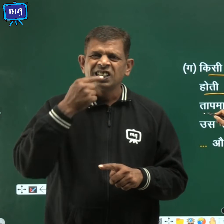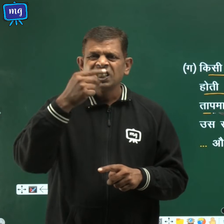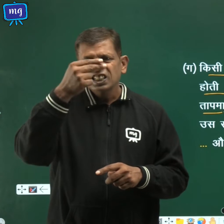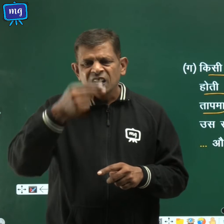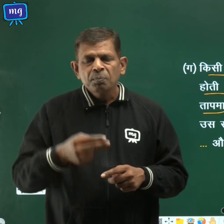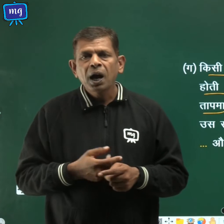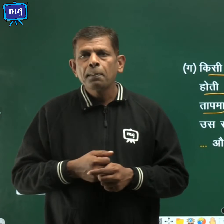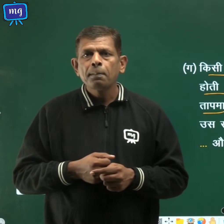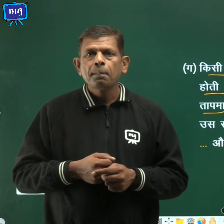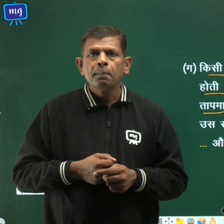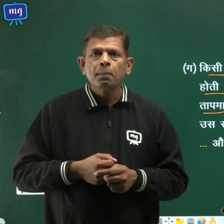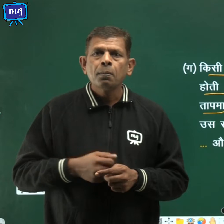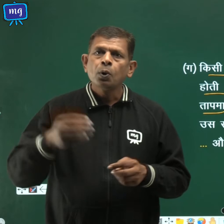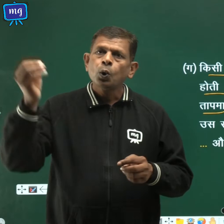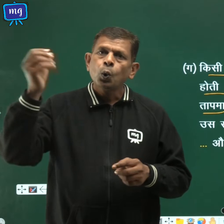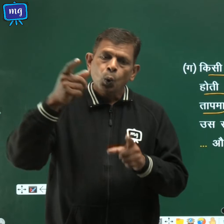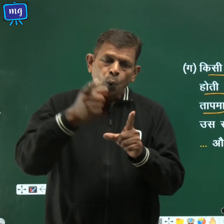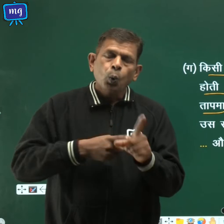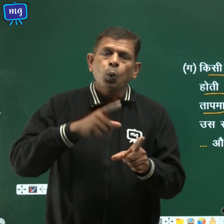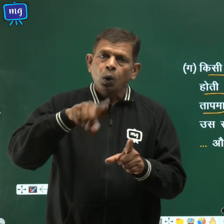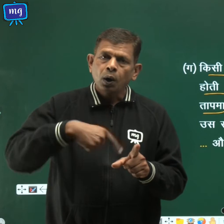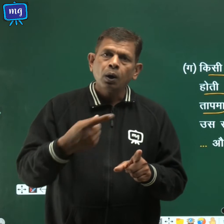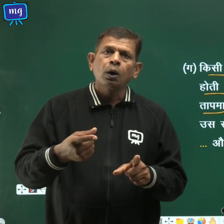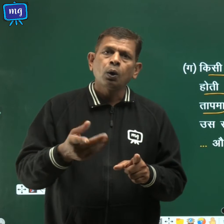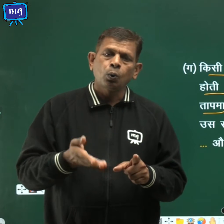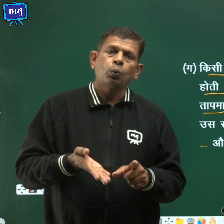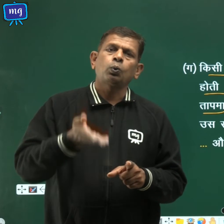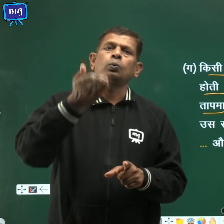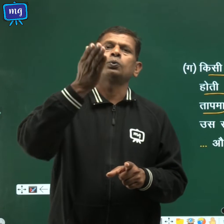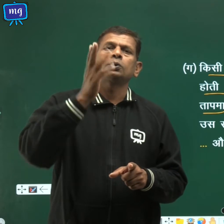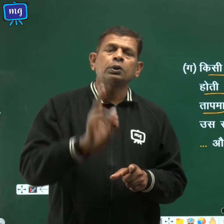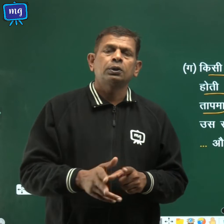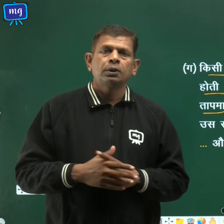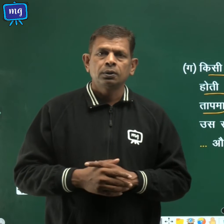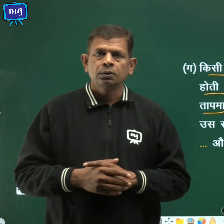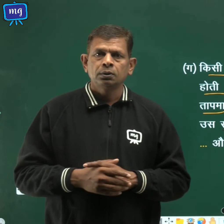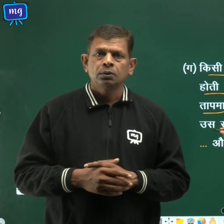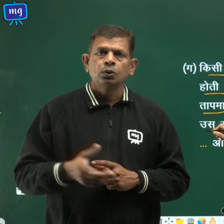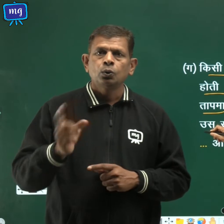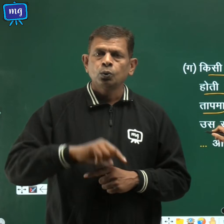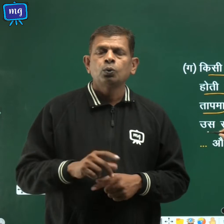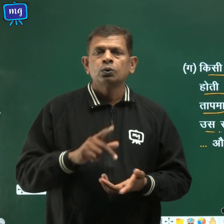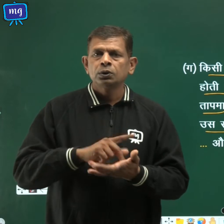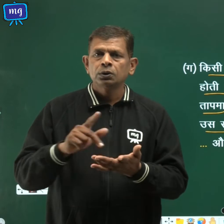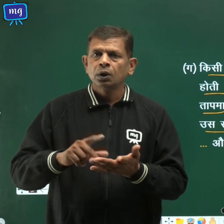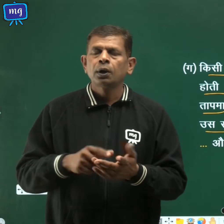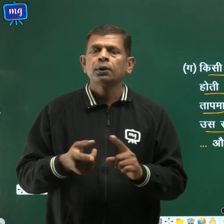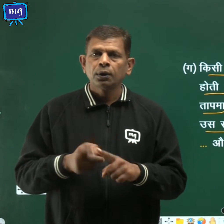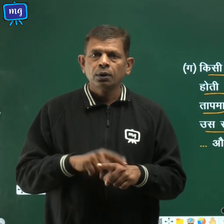तापमान वर्ष भर उच्च रहता है, उस स्थान की